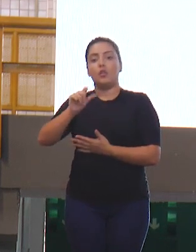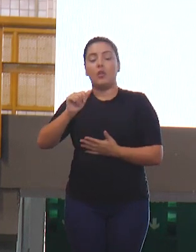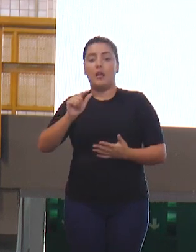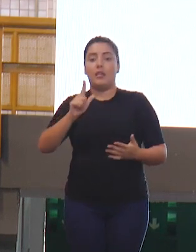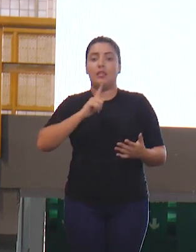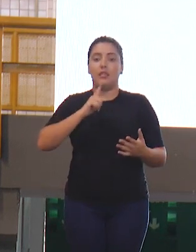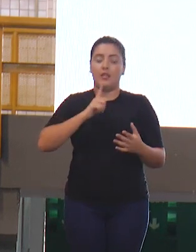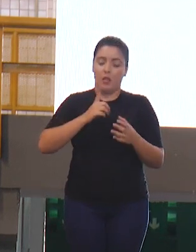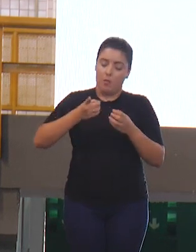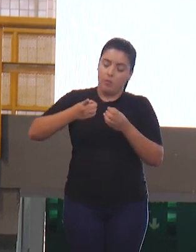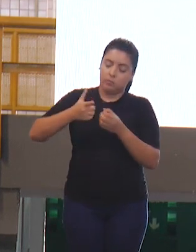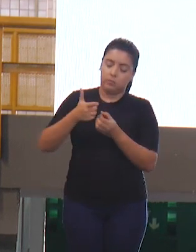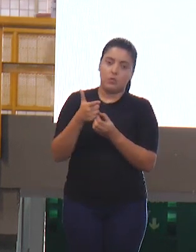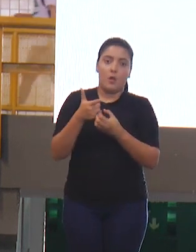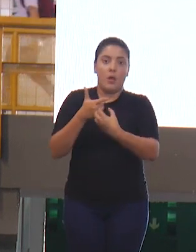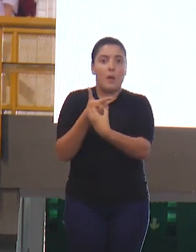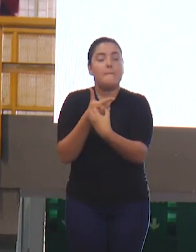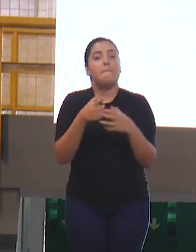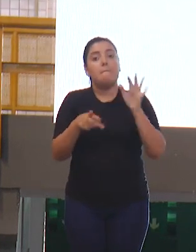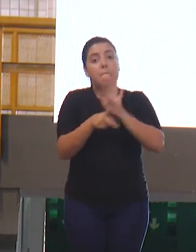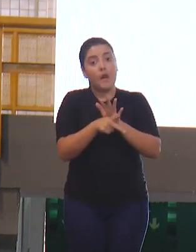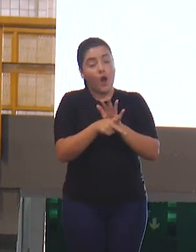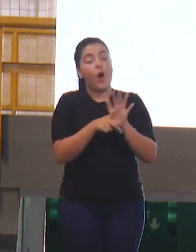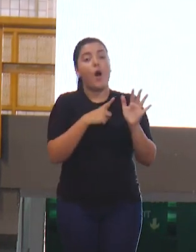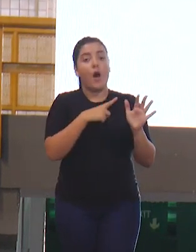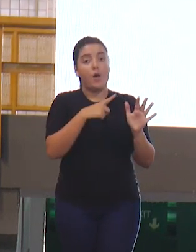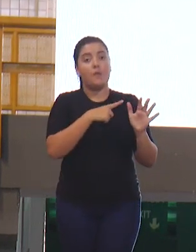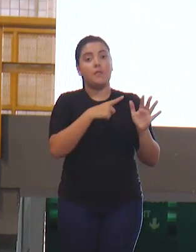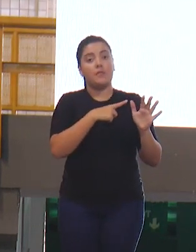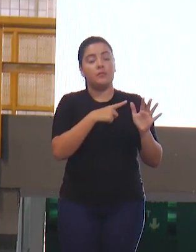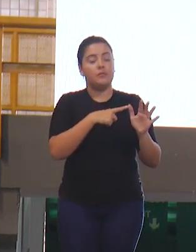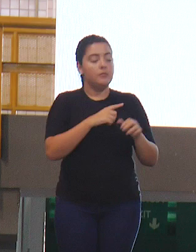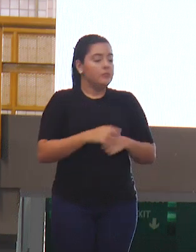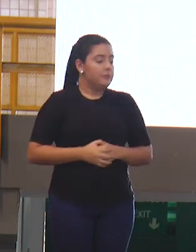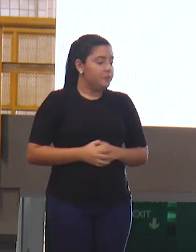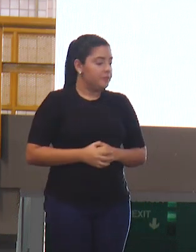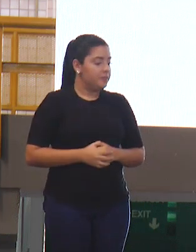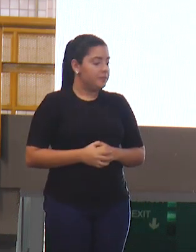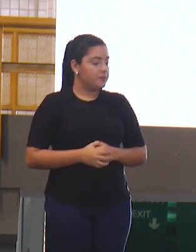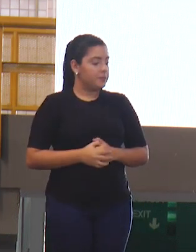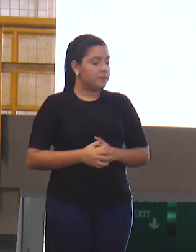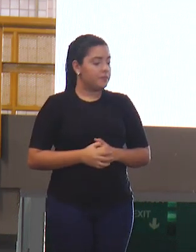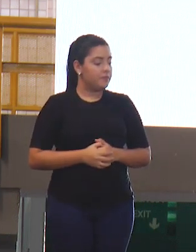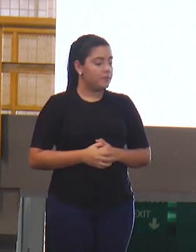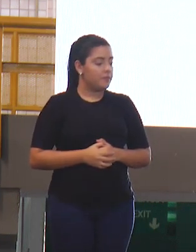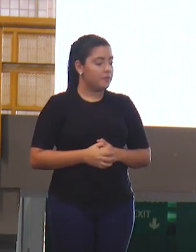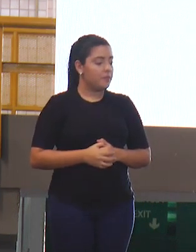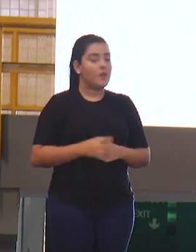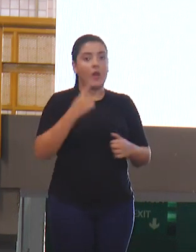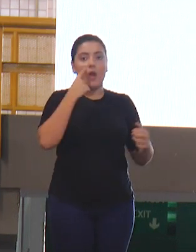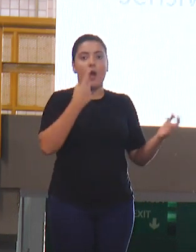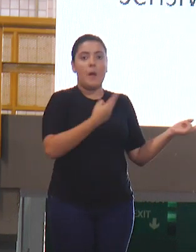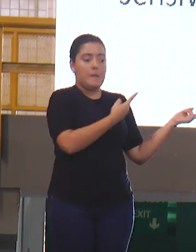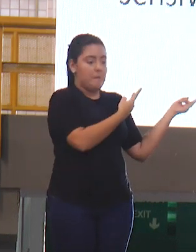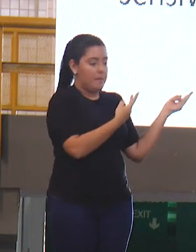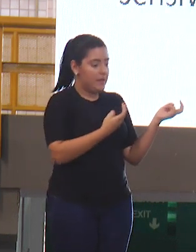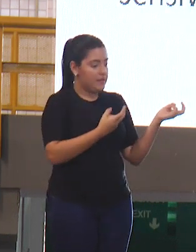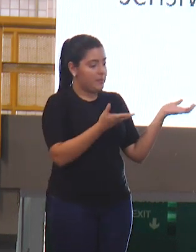próstata, glândulas seminais e glândulas bulbouretrais, ok? Então você observa aqui na